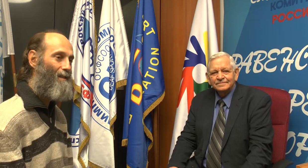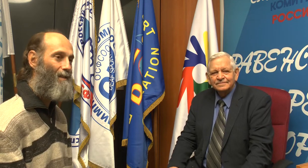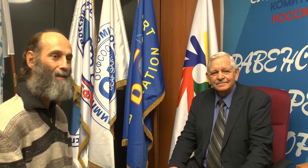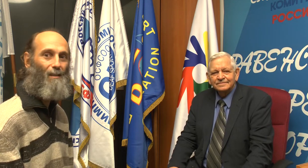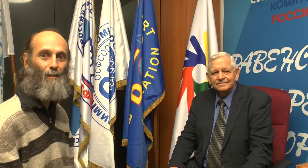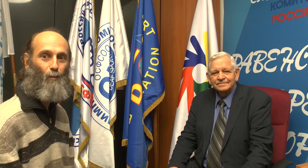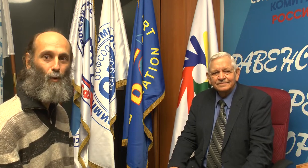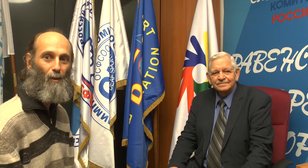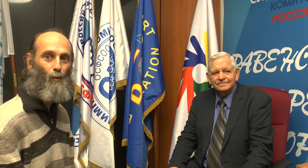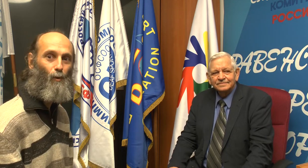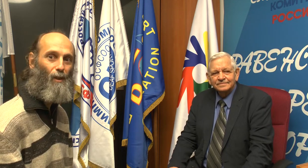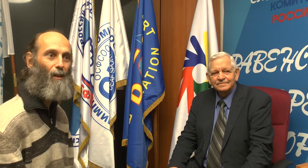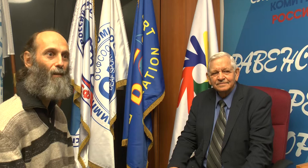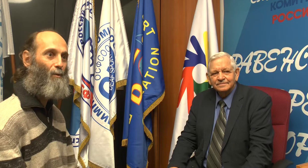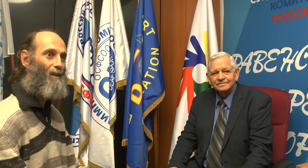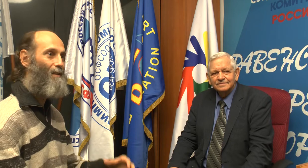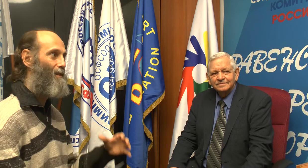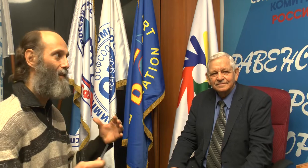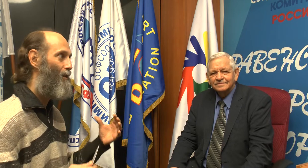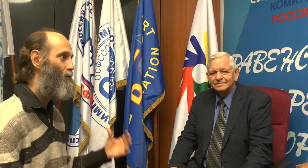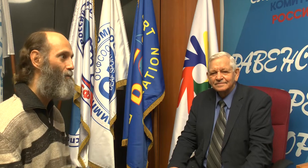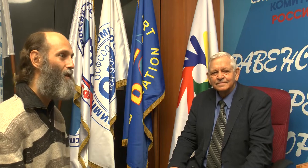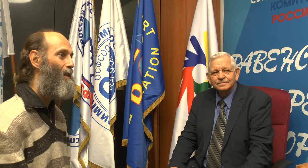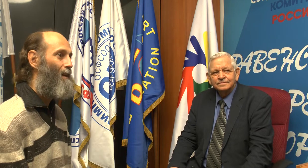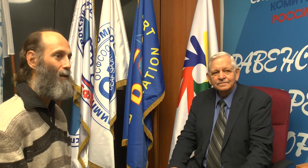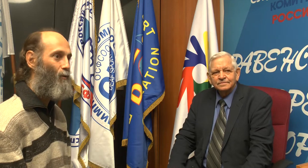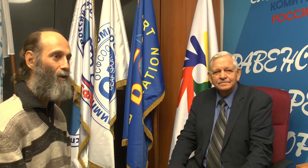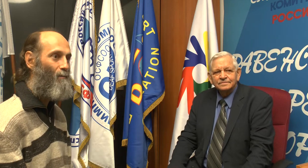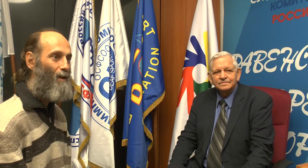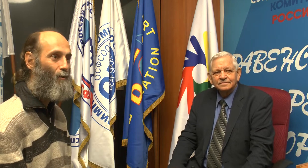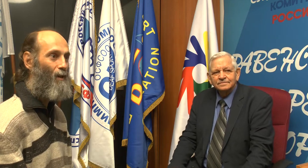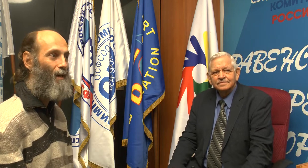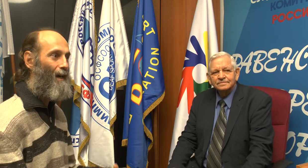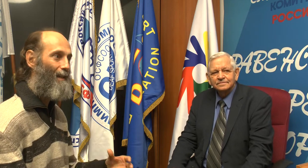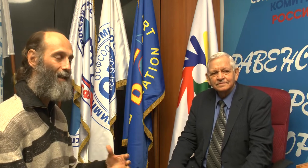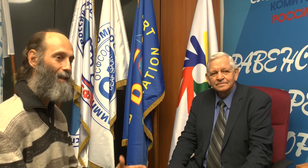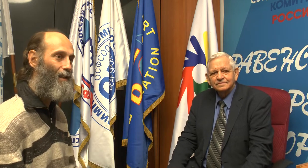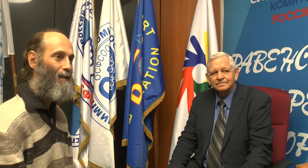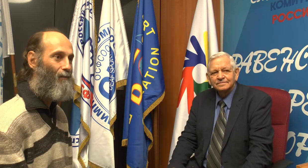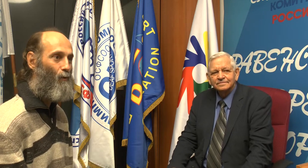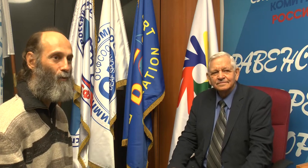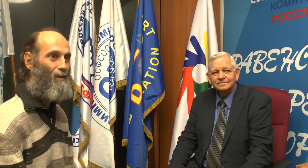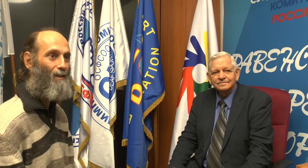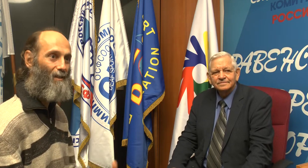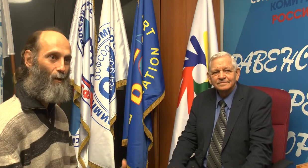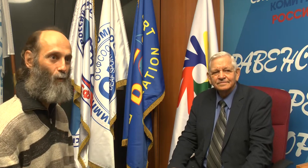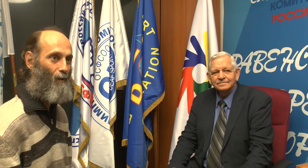связана со спортом глухих и вообще с людьми, которые имеют отклонения в области здоровья.